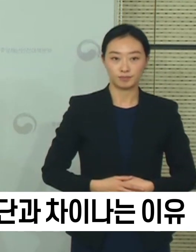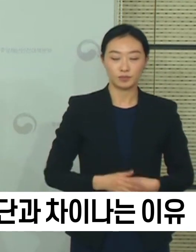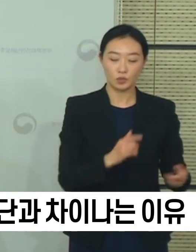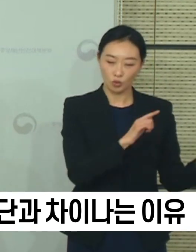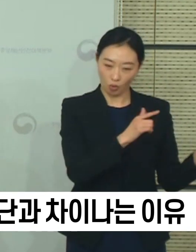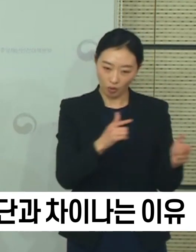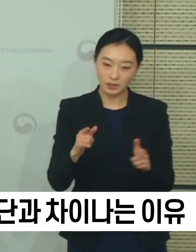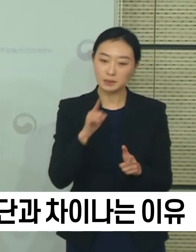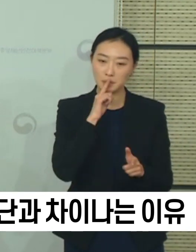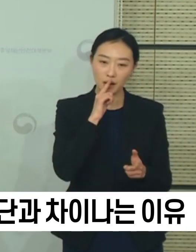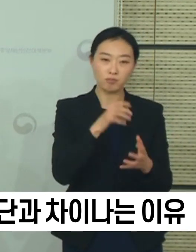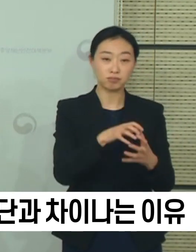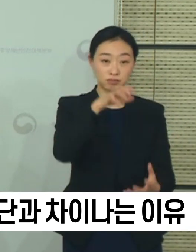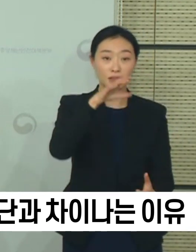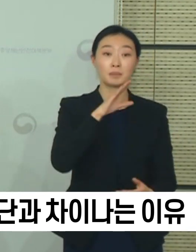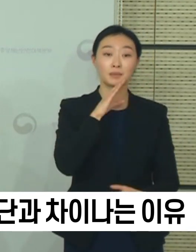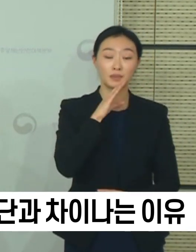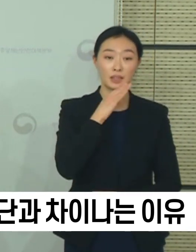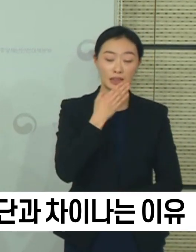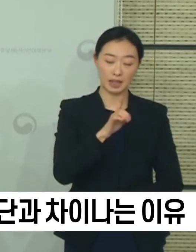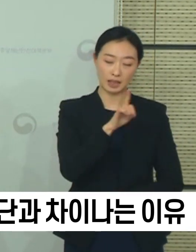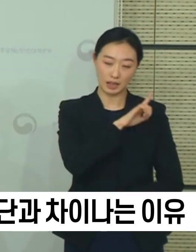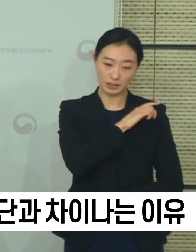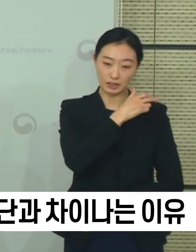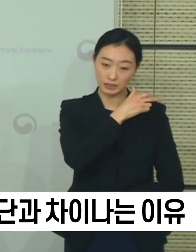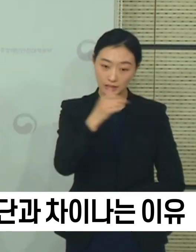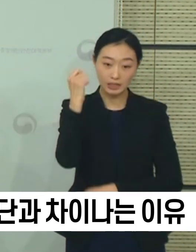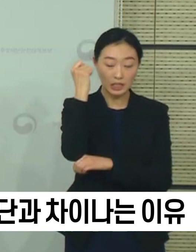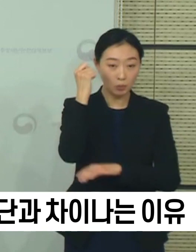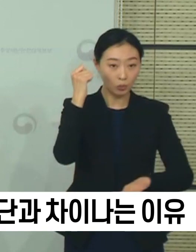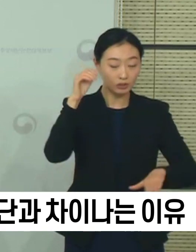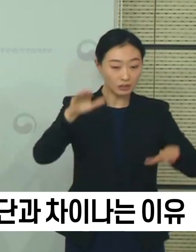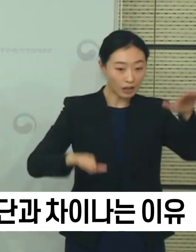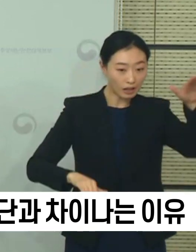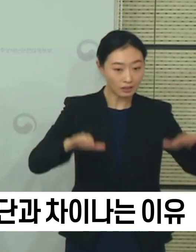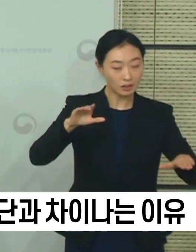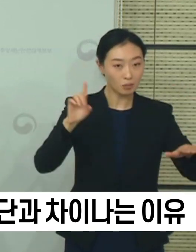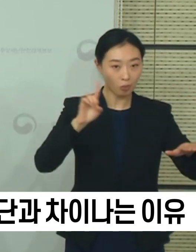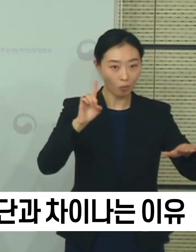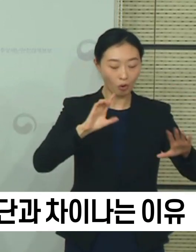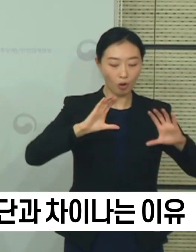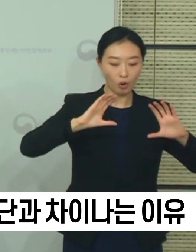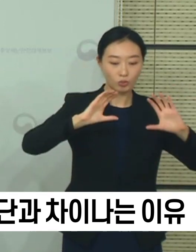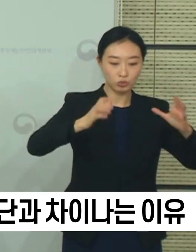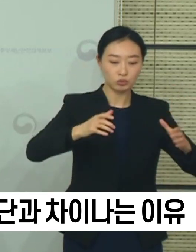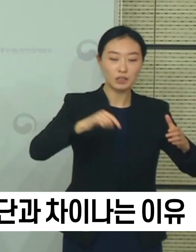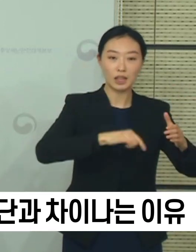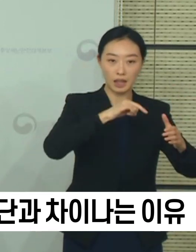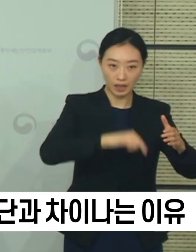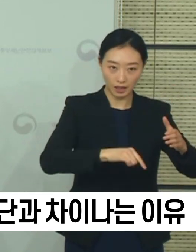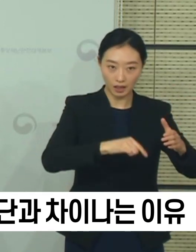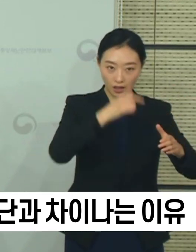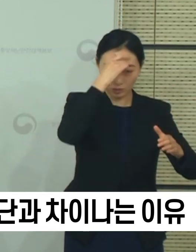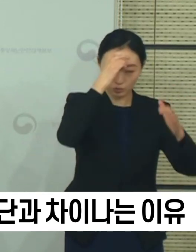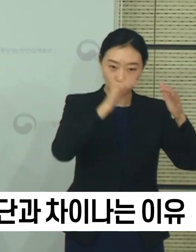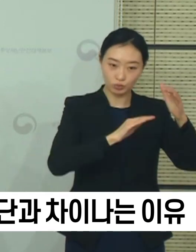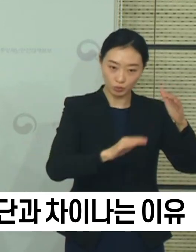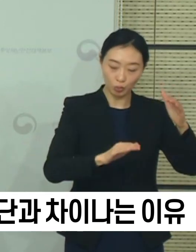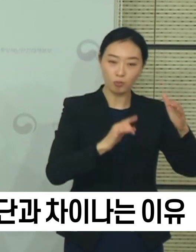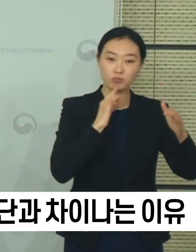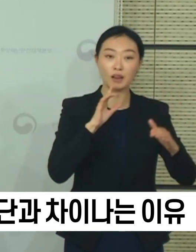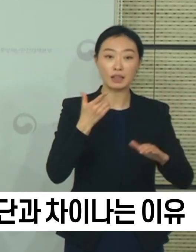내용이 있을 수 있습니다만 가장 크게 기본적으로 차이가 나는 것은 국내 신도뿐만이 아니라 해외